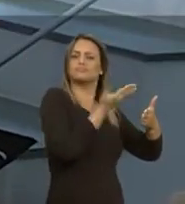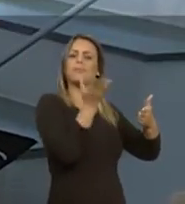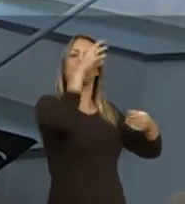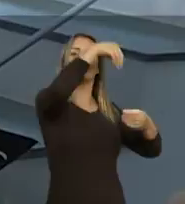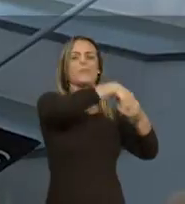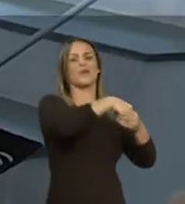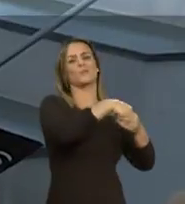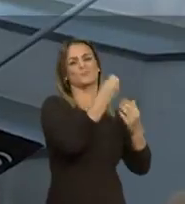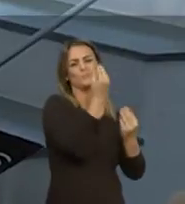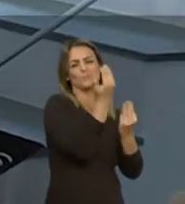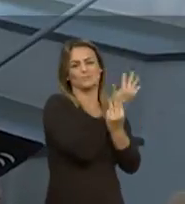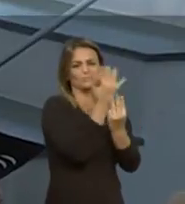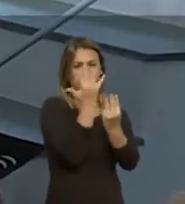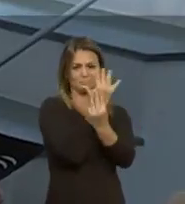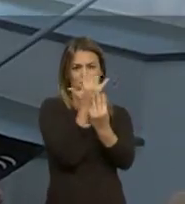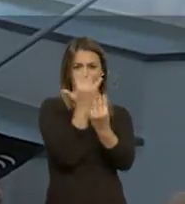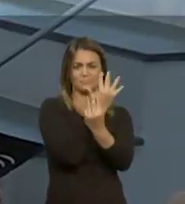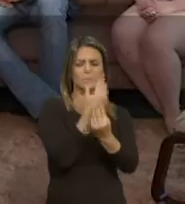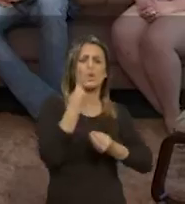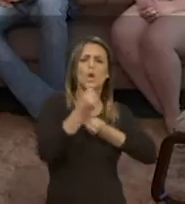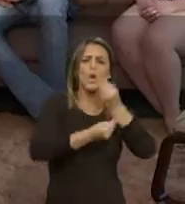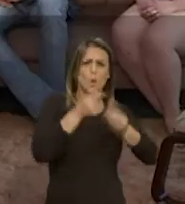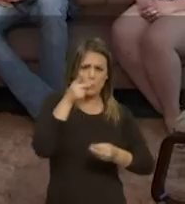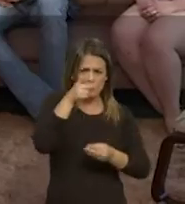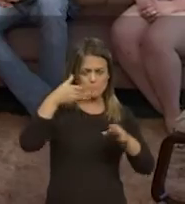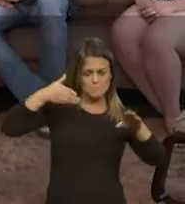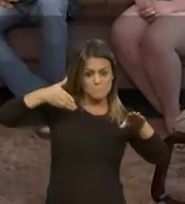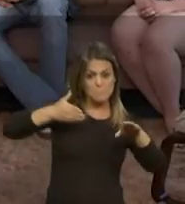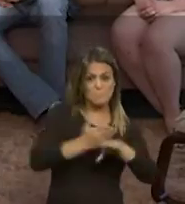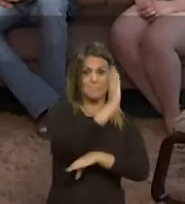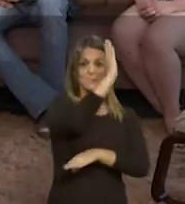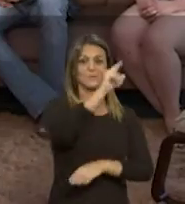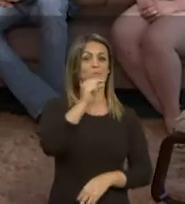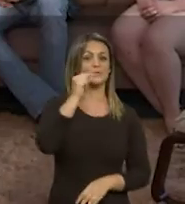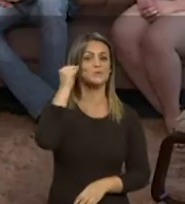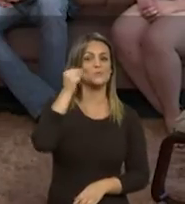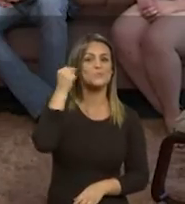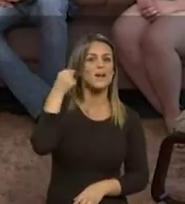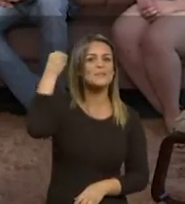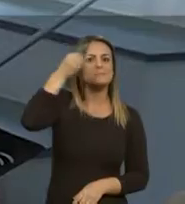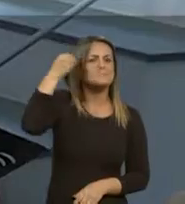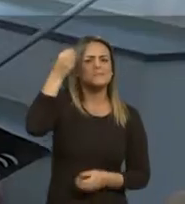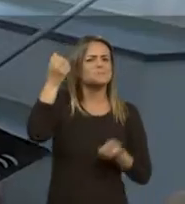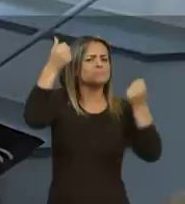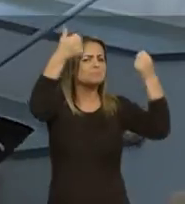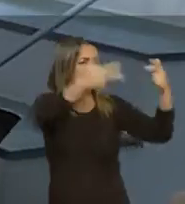sendo aluna da UFSM e como foi o teu processo seletivo, como foi a tua experiência no